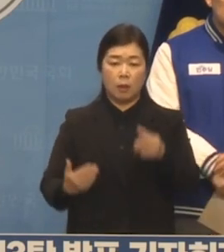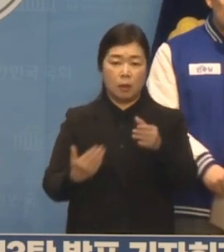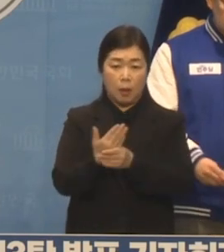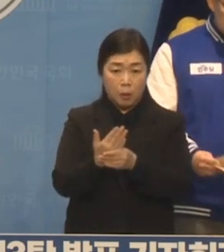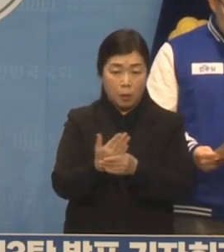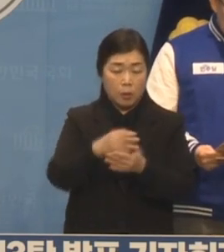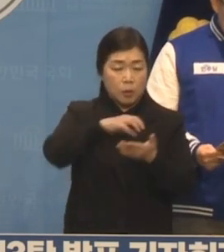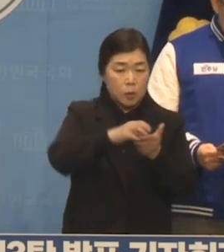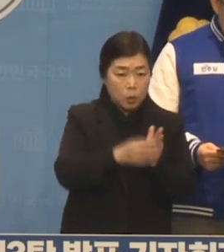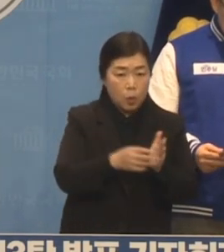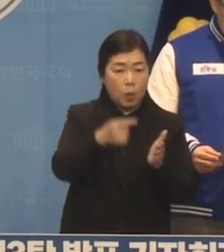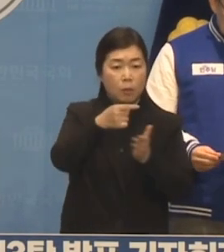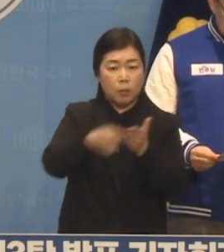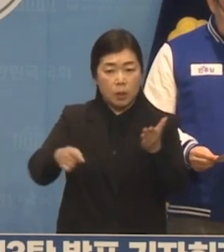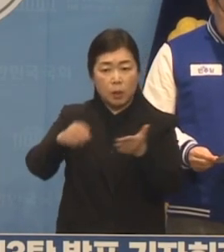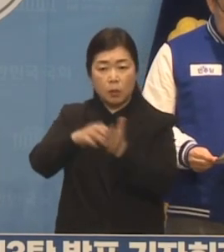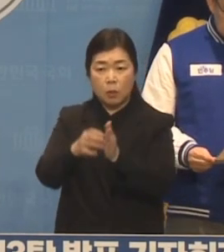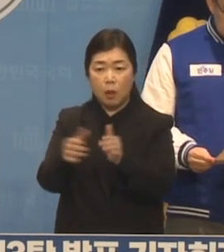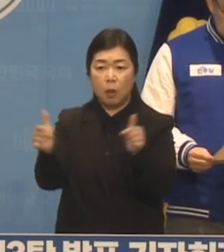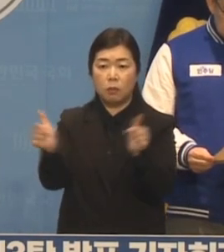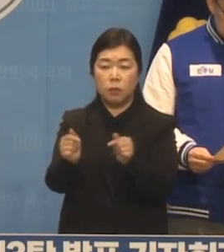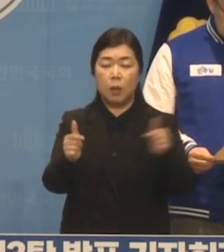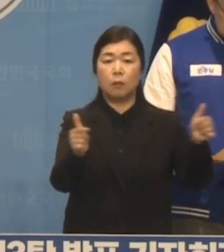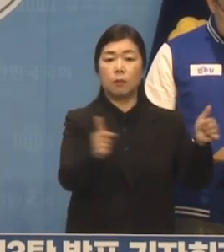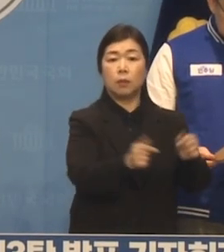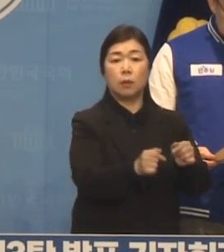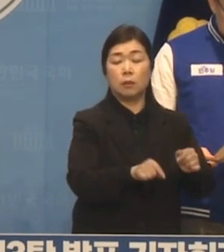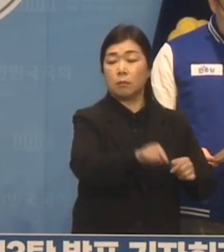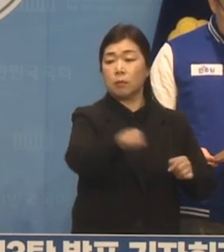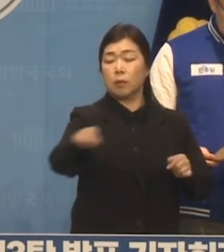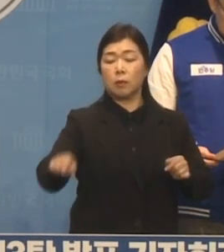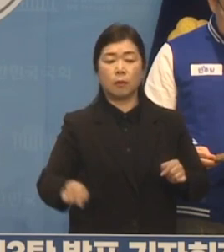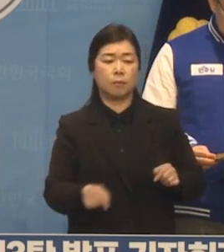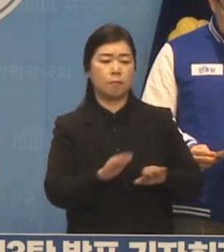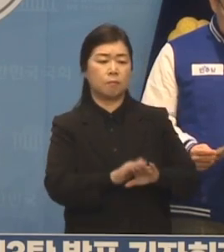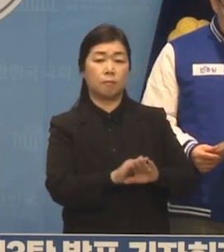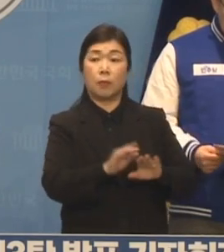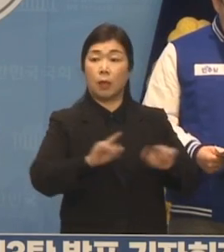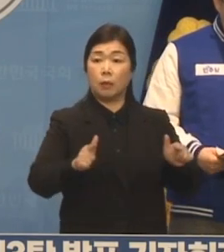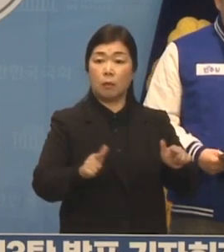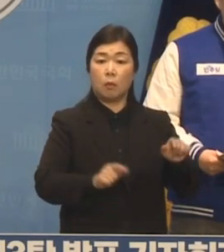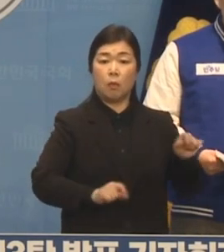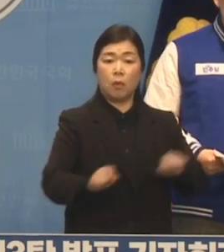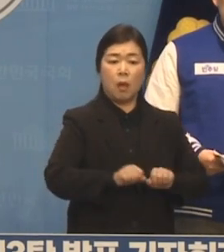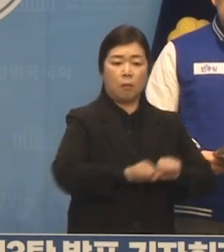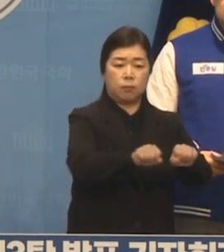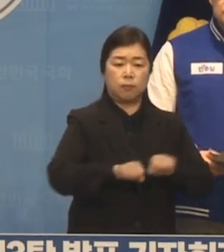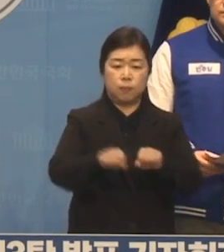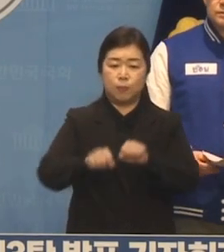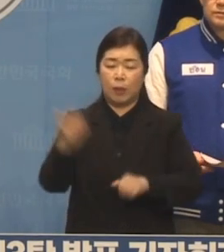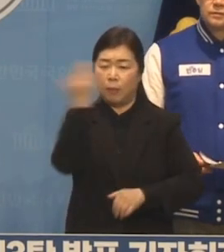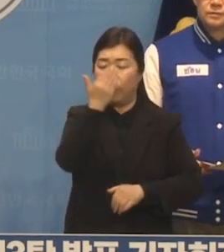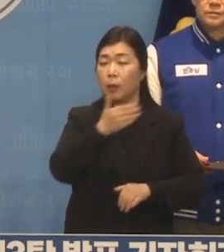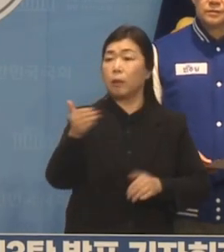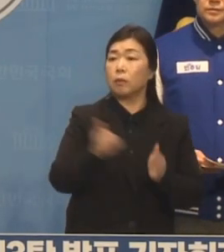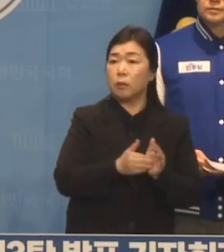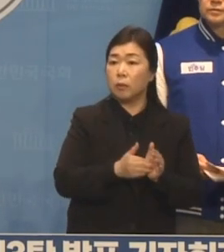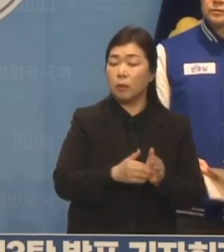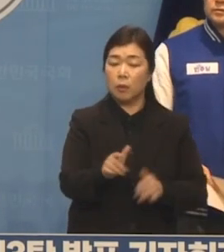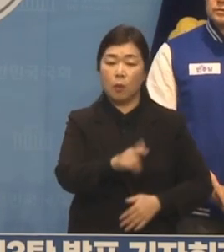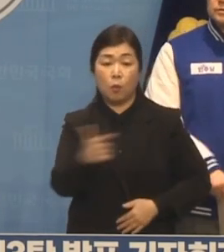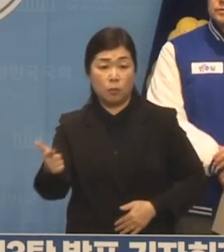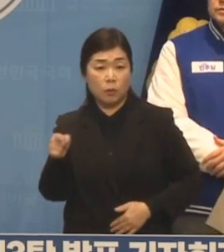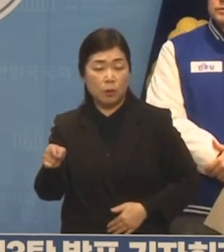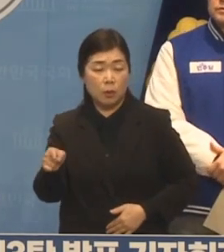규모, 피해 규모를 축소하고 사건 현장이 보존되기보다는 오히려 지워 없애버리고 당일